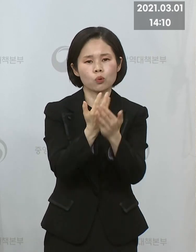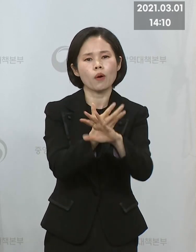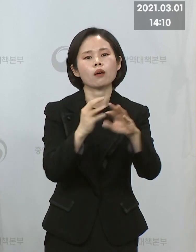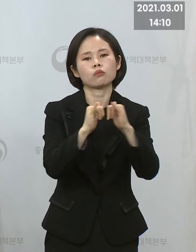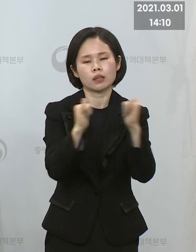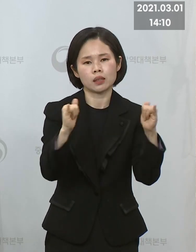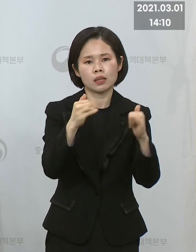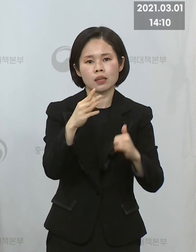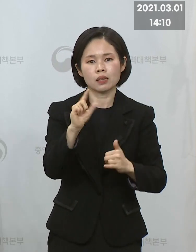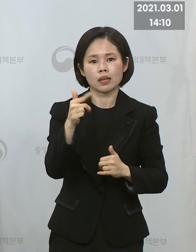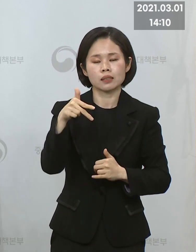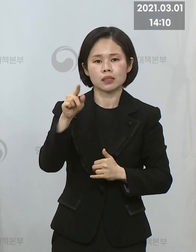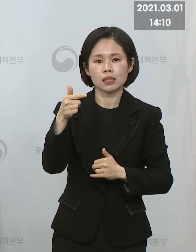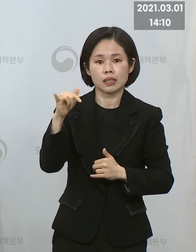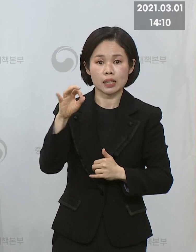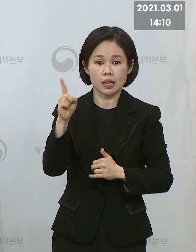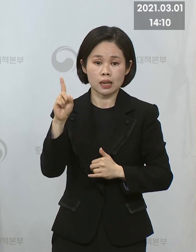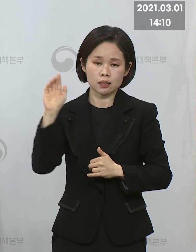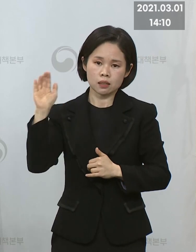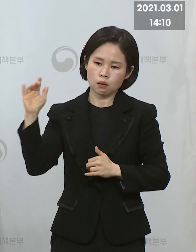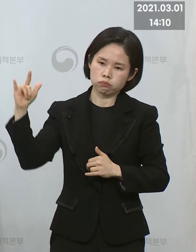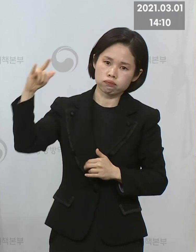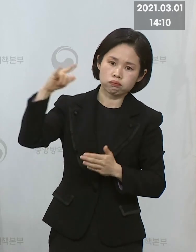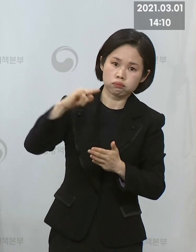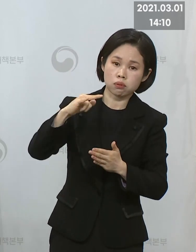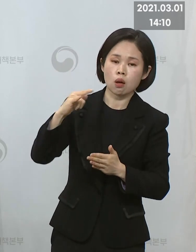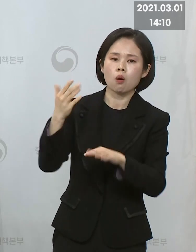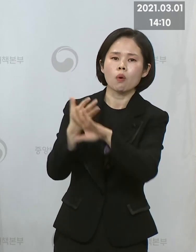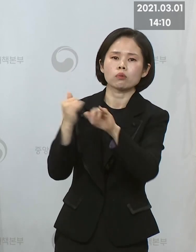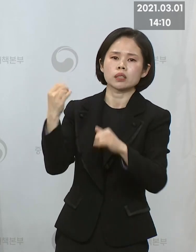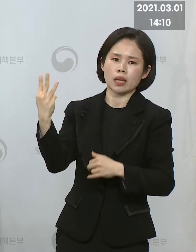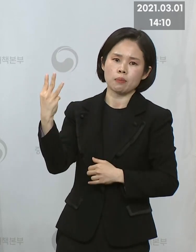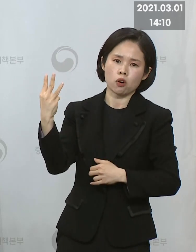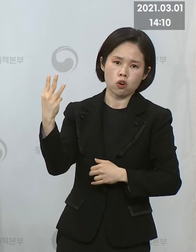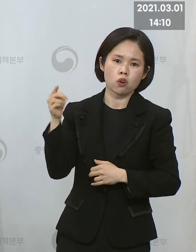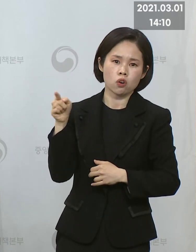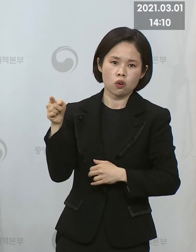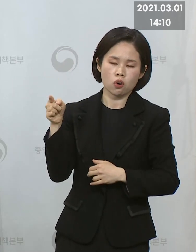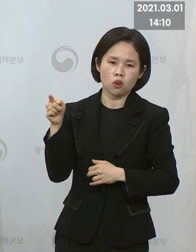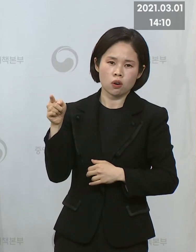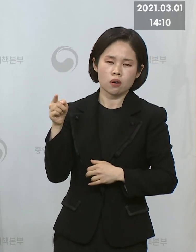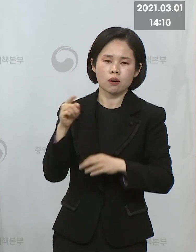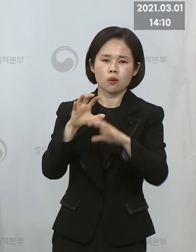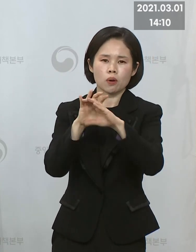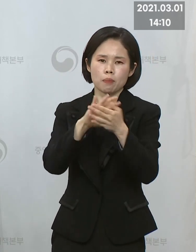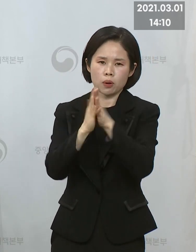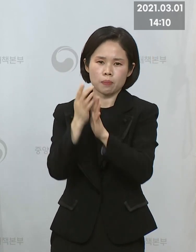외국인이었고 탄자니아에서 출발한 외국인 3명이 보고가 되었습니다.